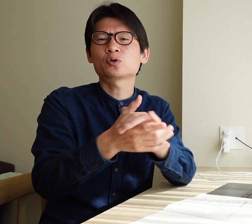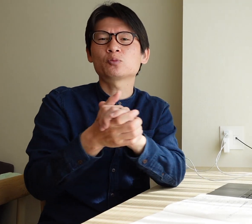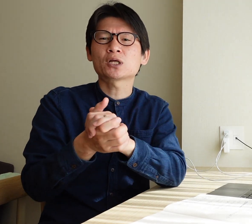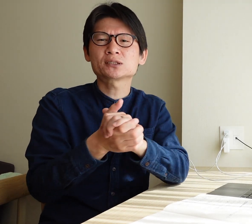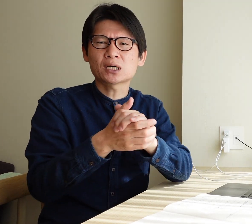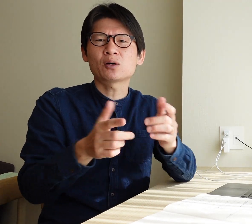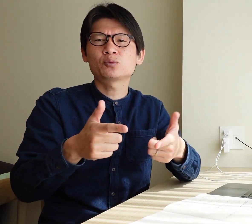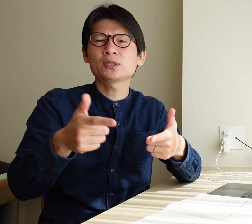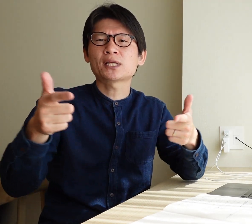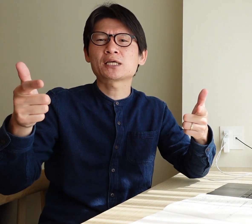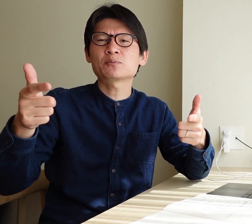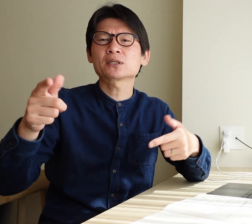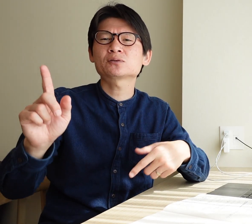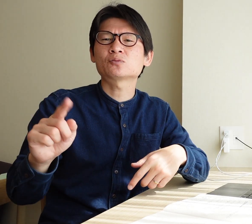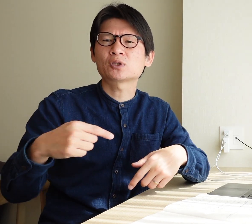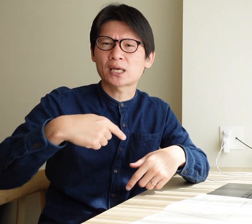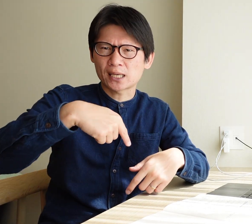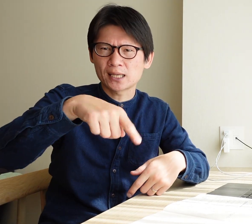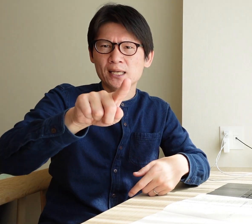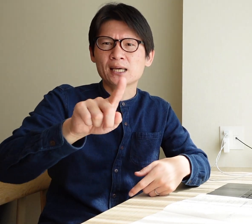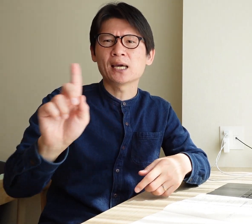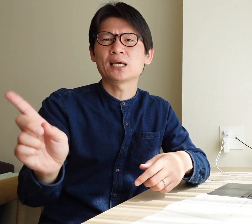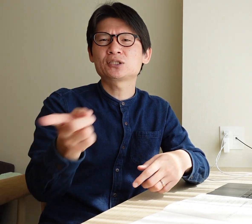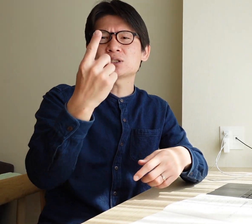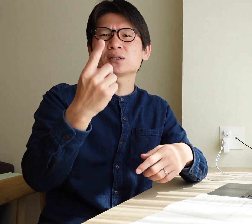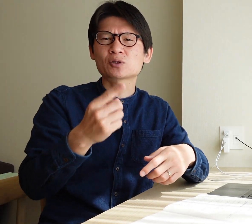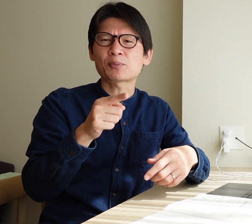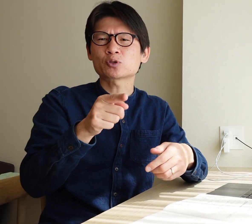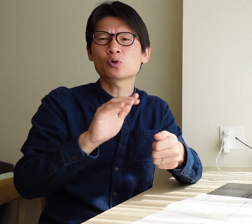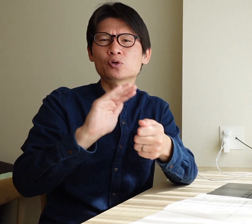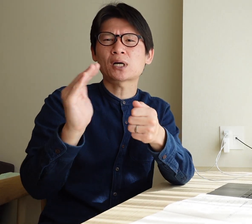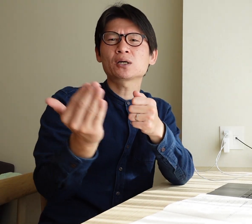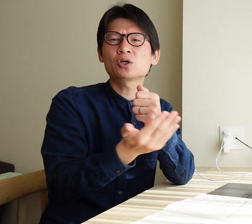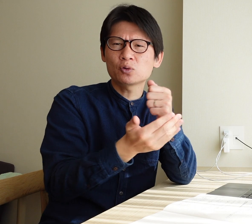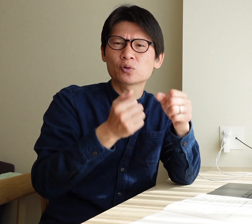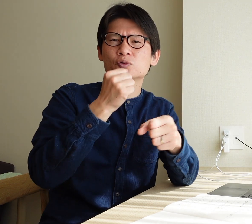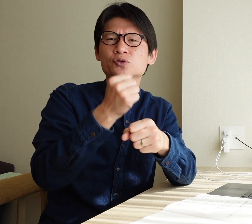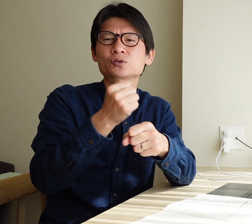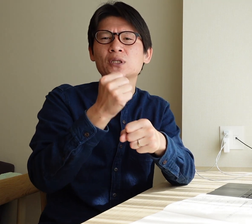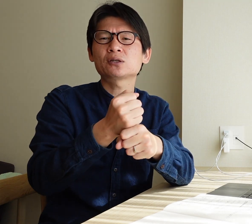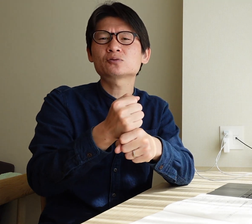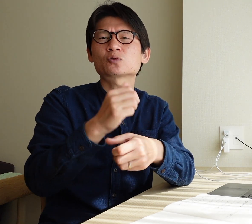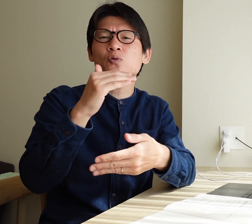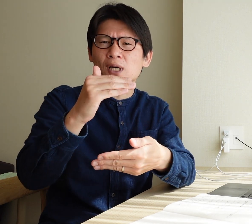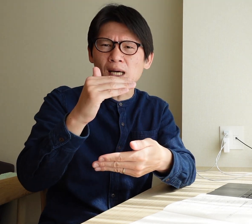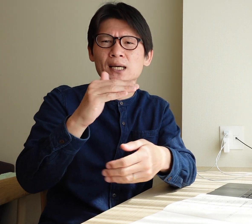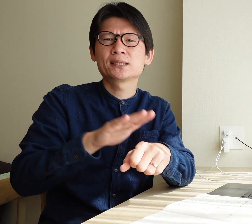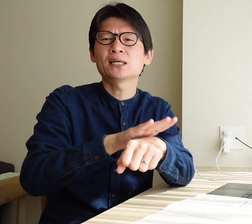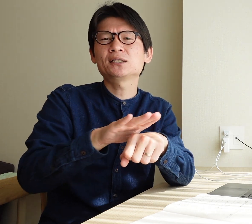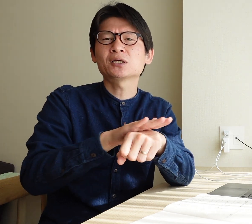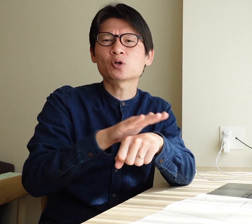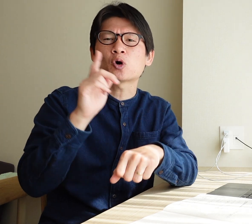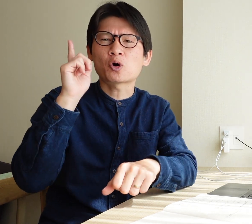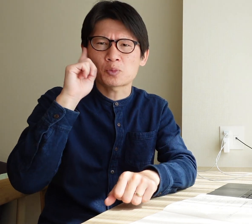達が増えていきますので、自然とやっぱそういう関係を作っていくことが大事だと思